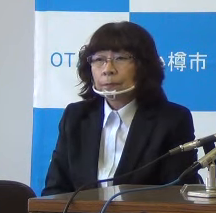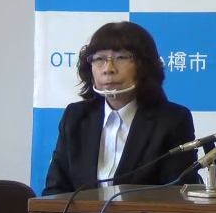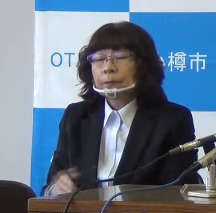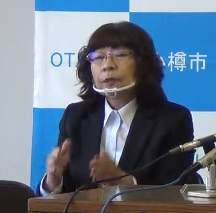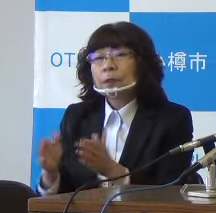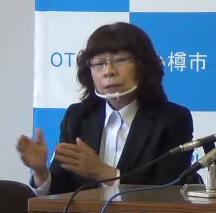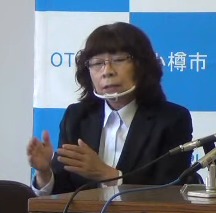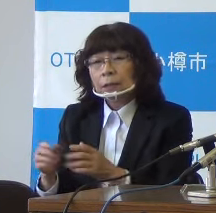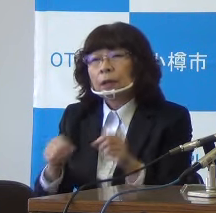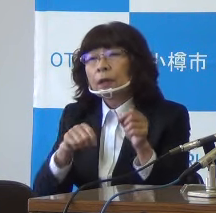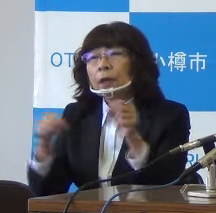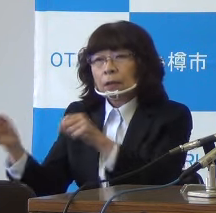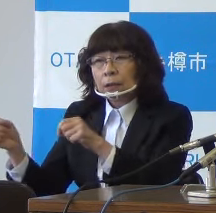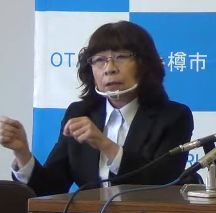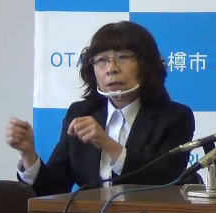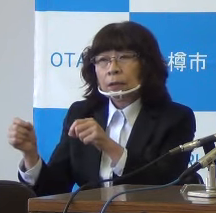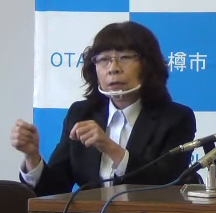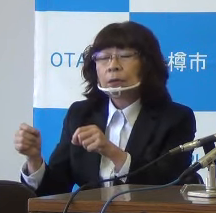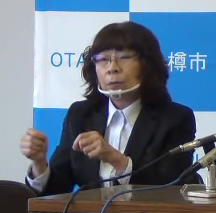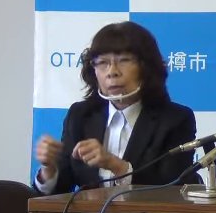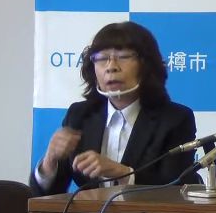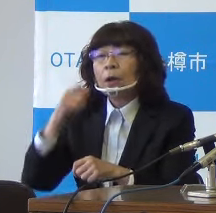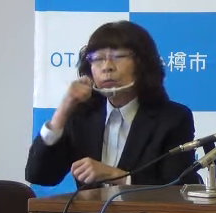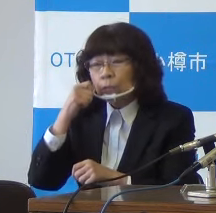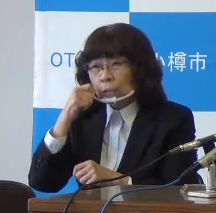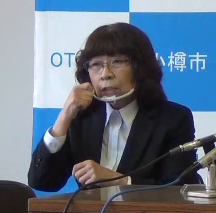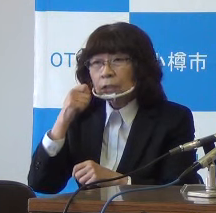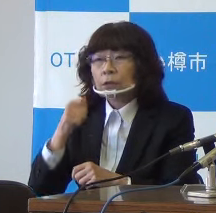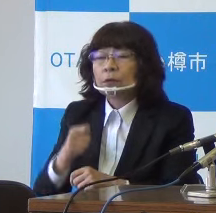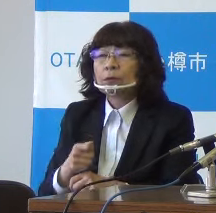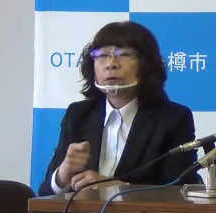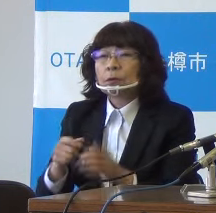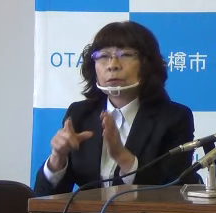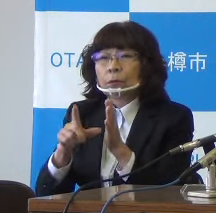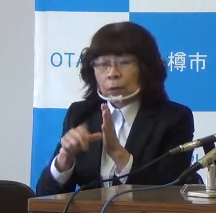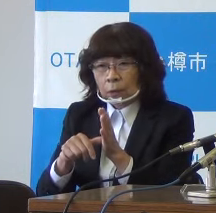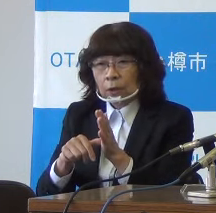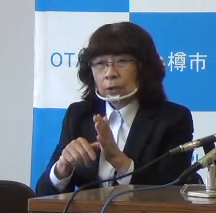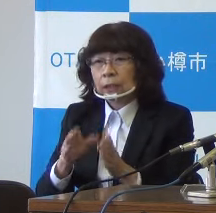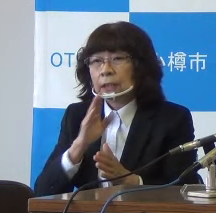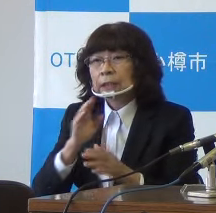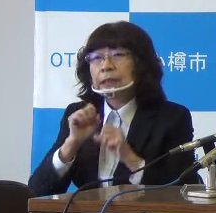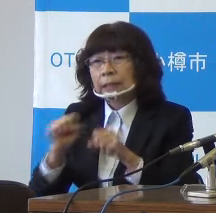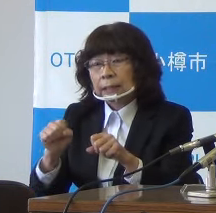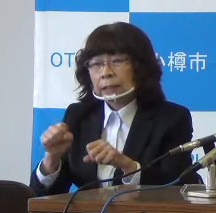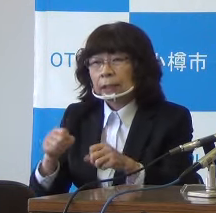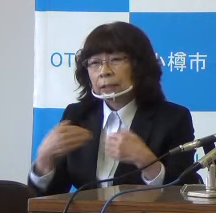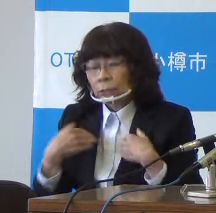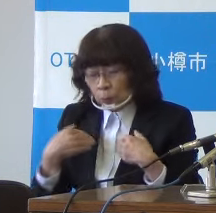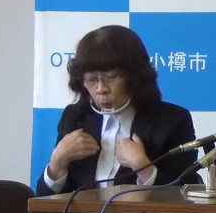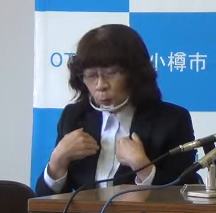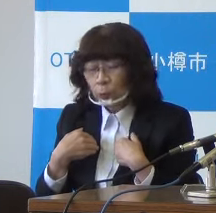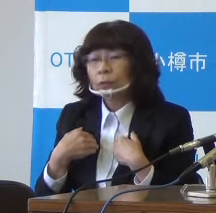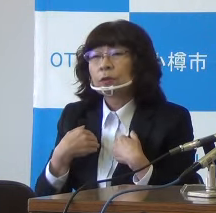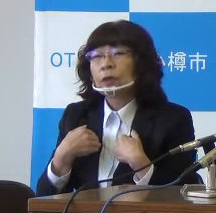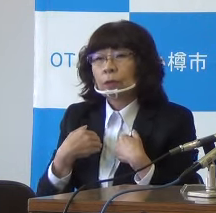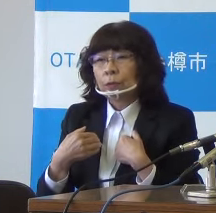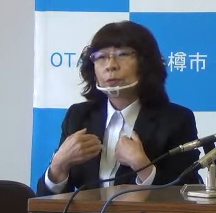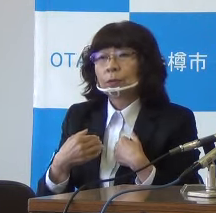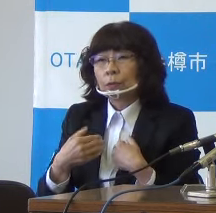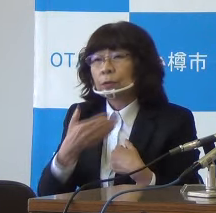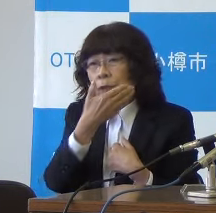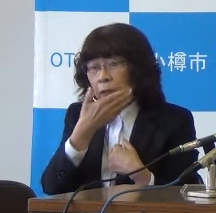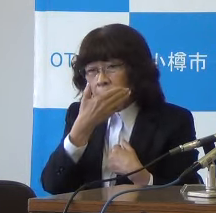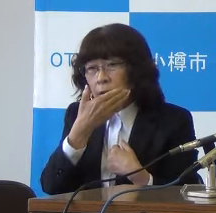ただし延期等の対応ができず実施の必要性の高いものにつきまし